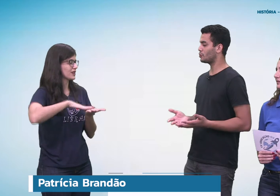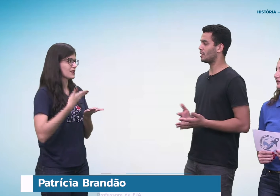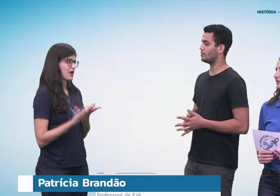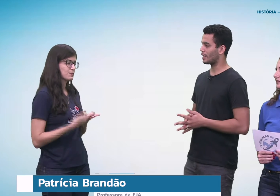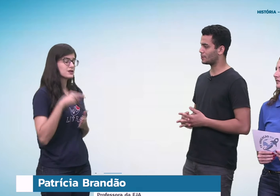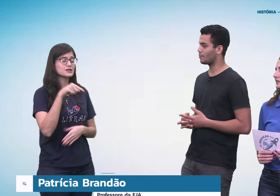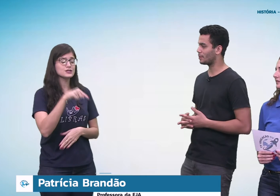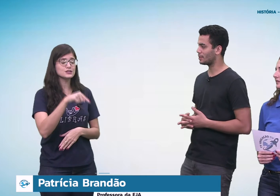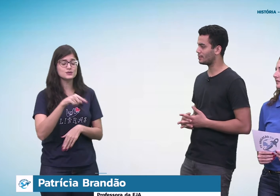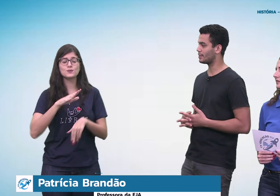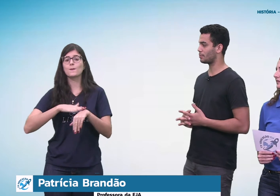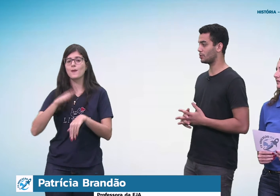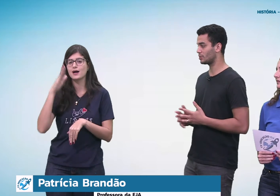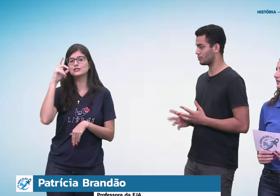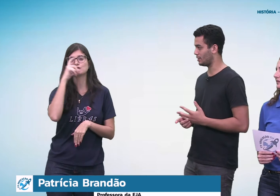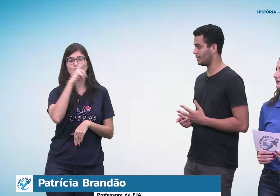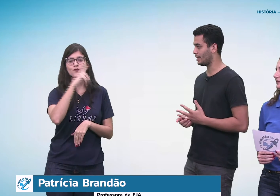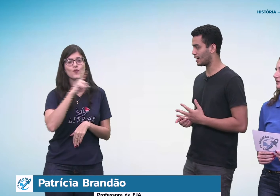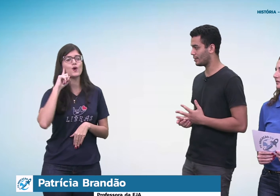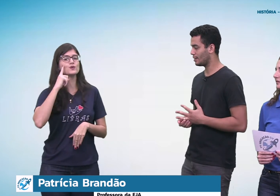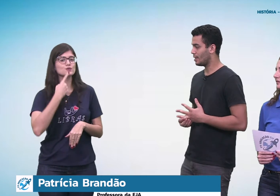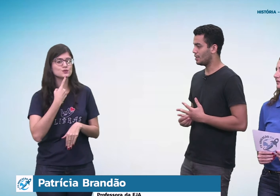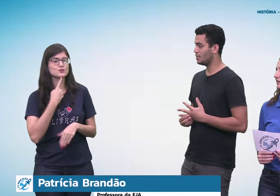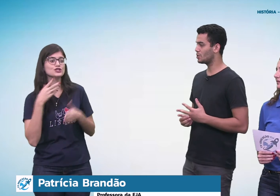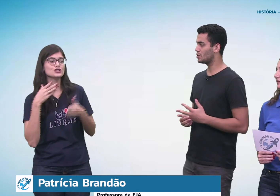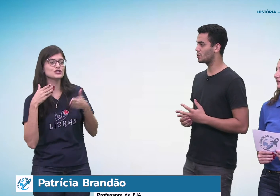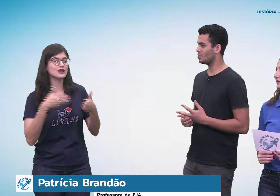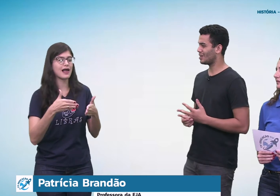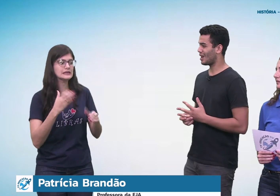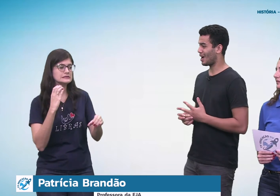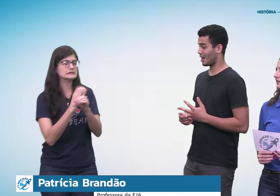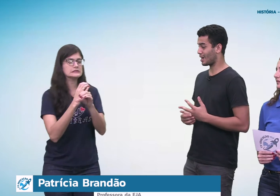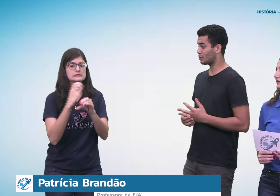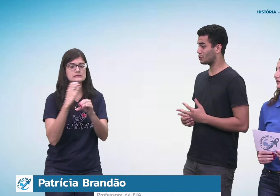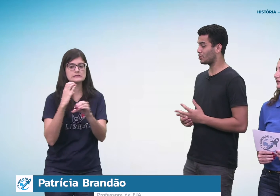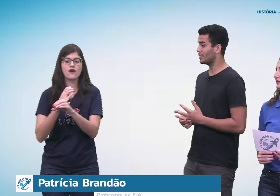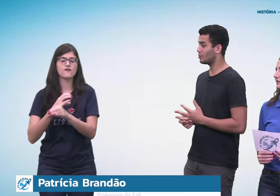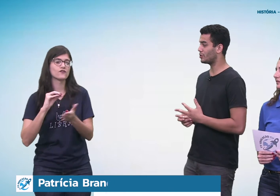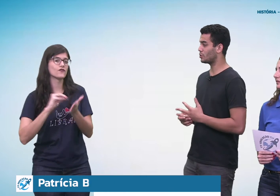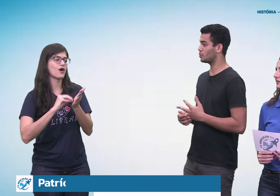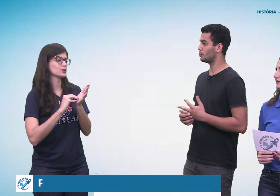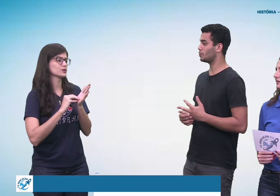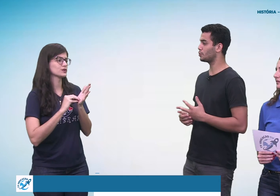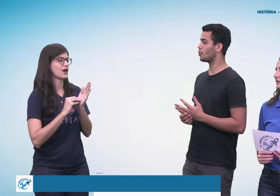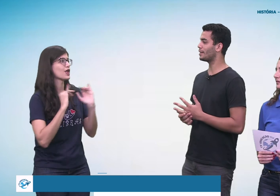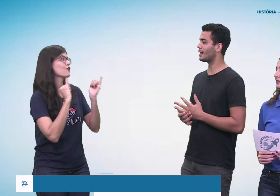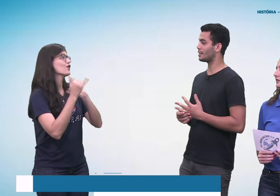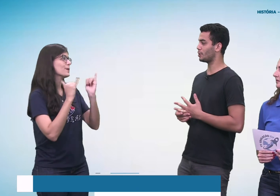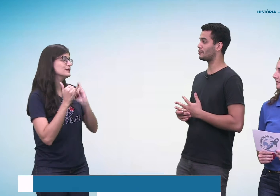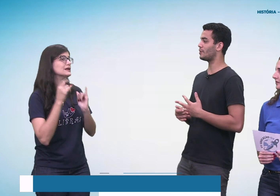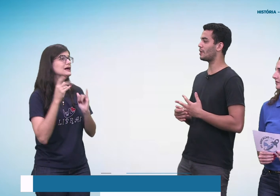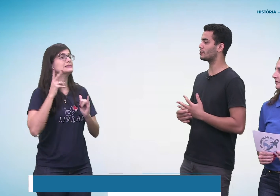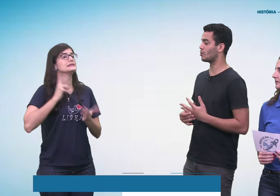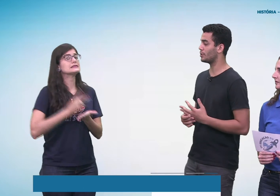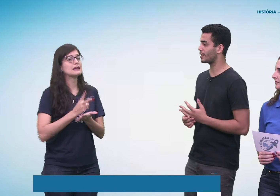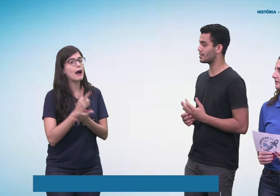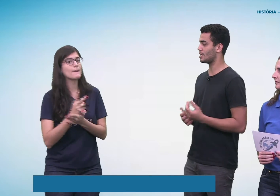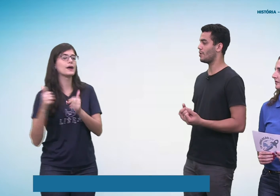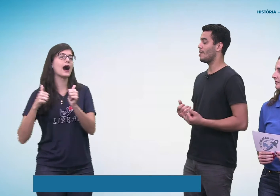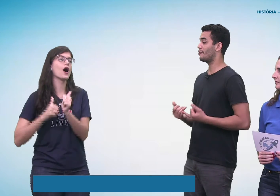profissional intérprete capacitado para nos auxiliar. E isso acaba tornando a vida do surdo muito complicada, pois falta comunicação,